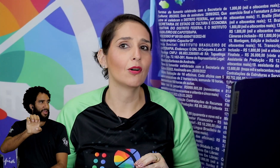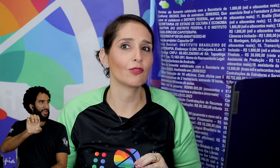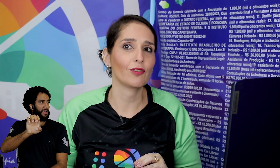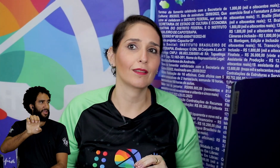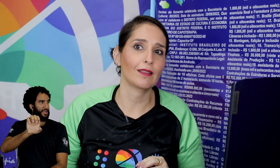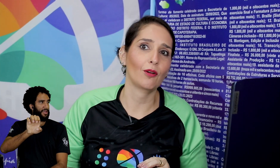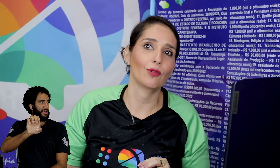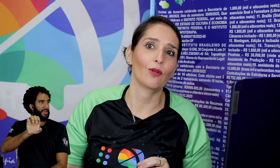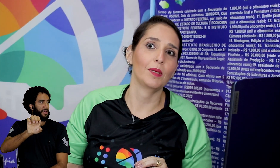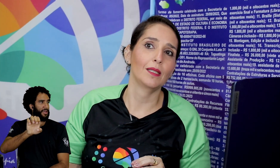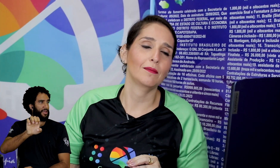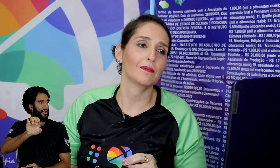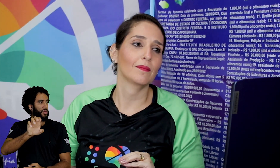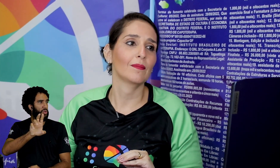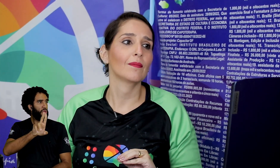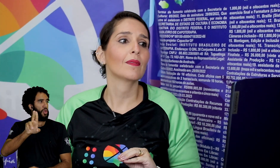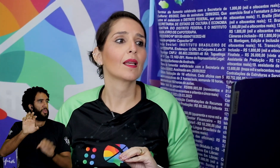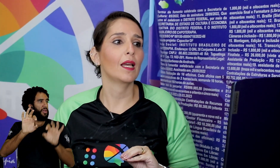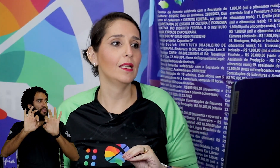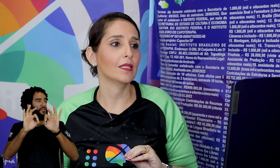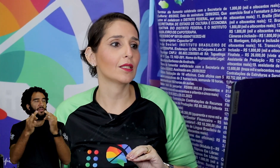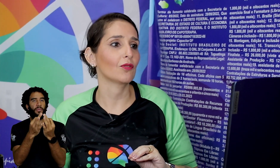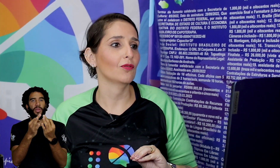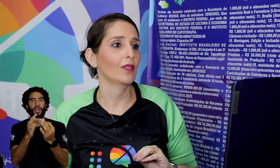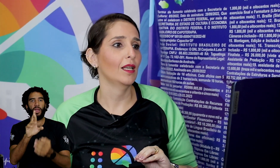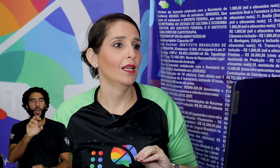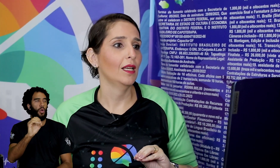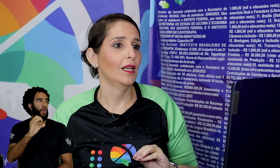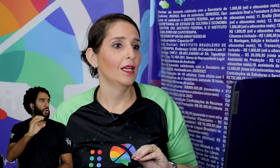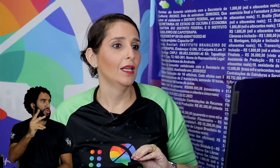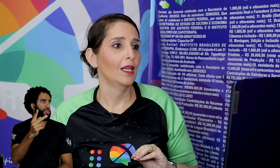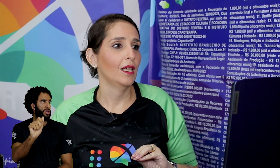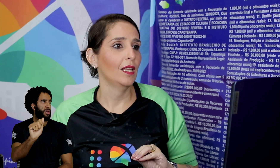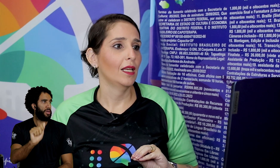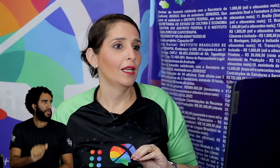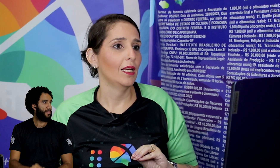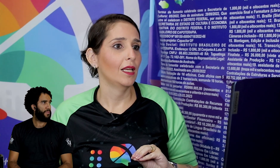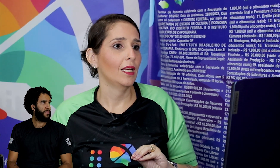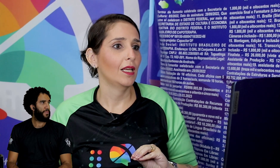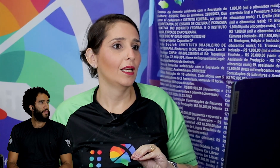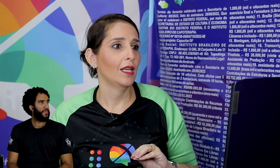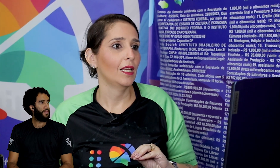Família Rocha, tá o nome. É isso.